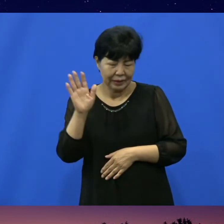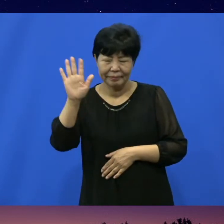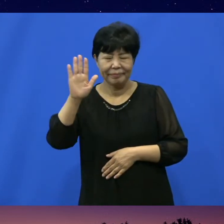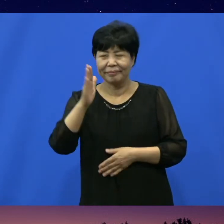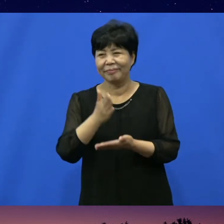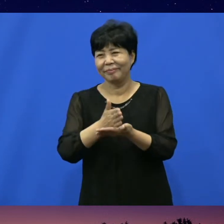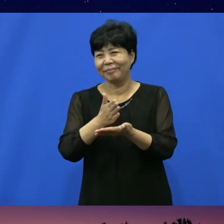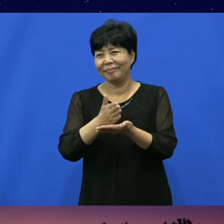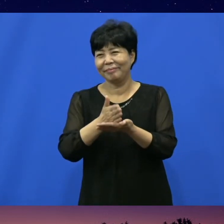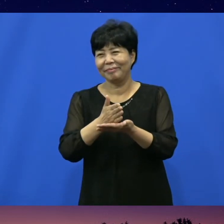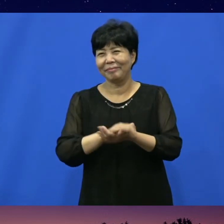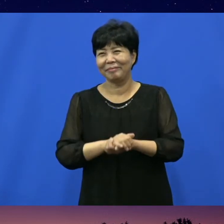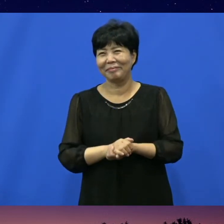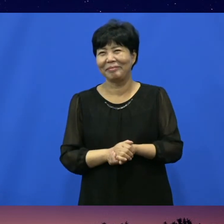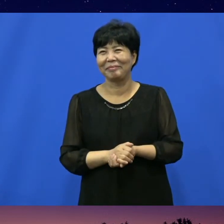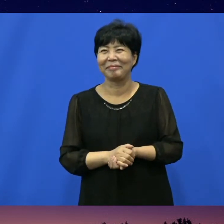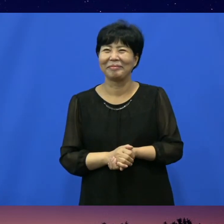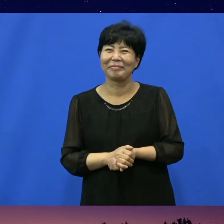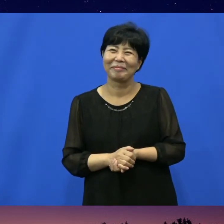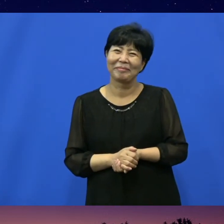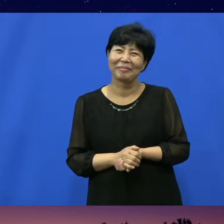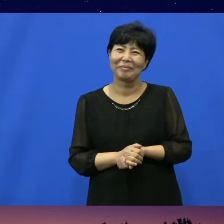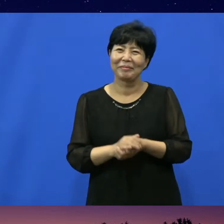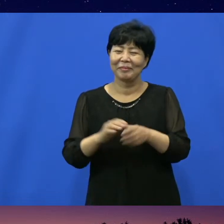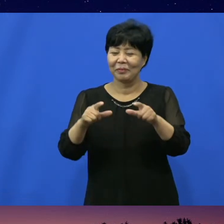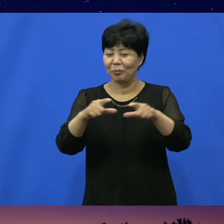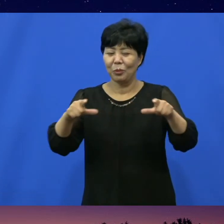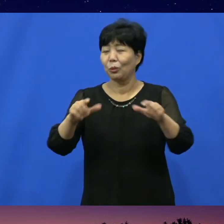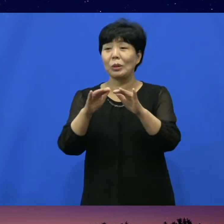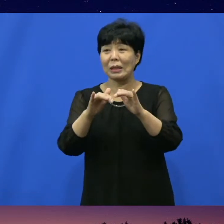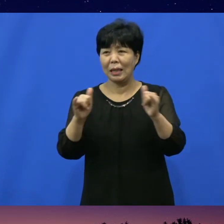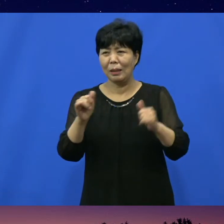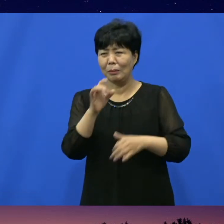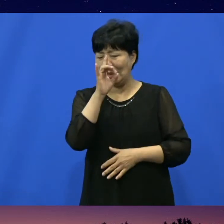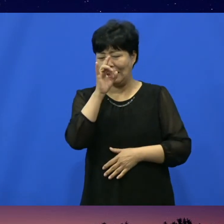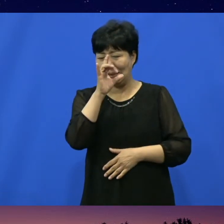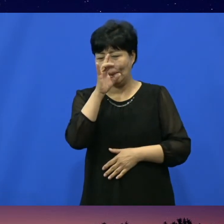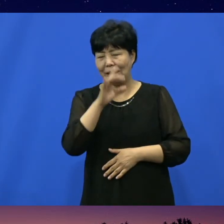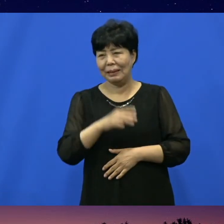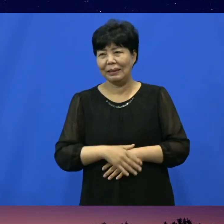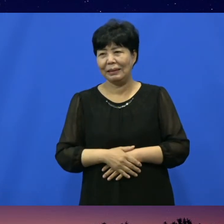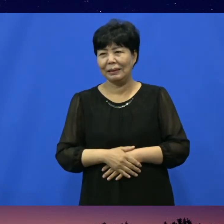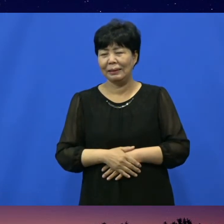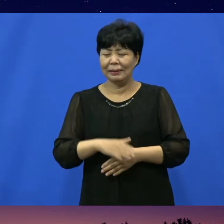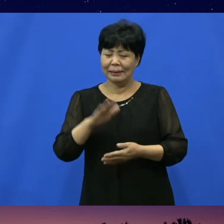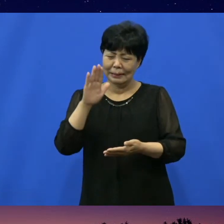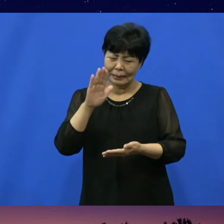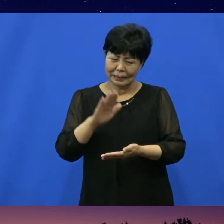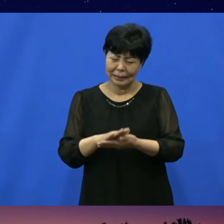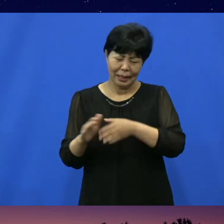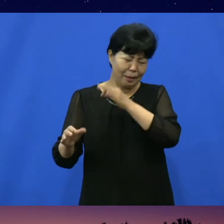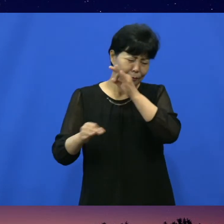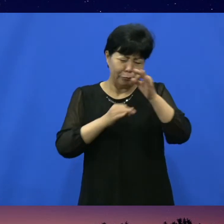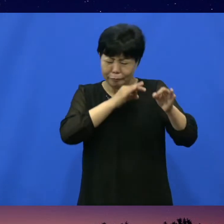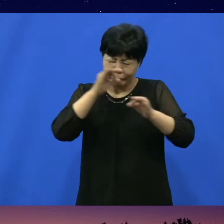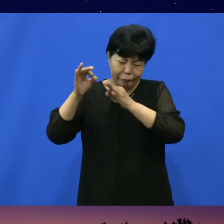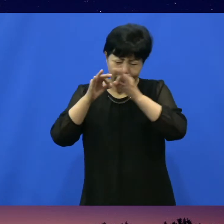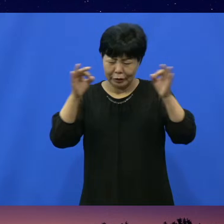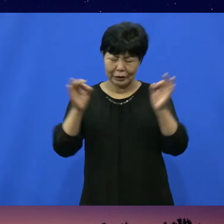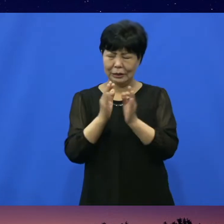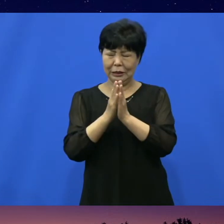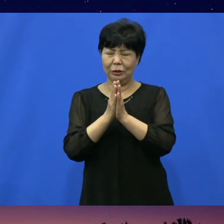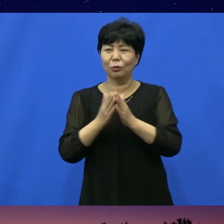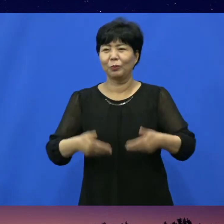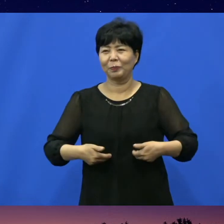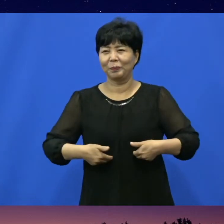그거 경지 이르러야 가능해요. 근데 경지 이르러도 아는 분이 입 닫고 있으면 완전 주변의 기도에